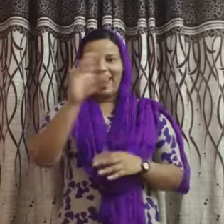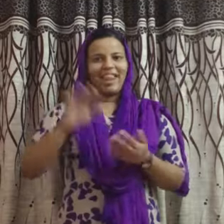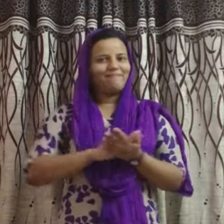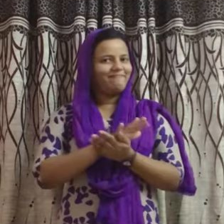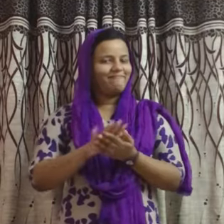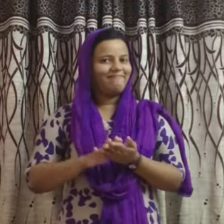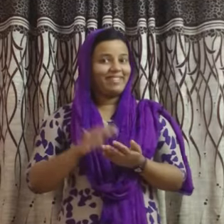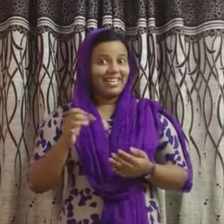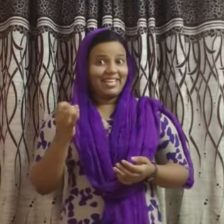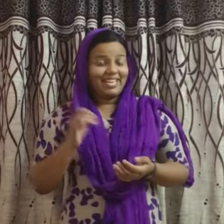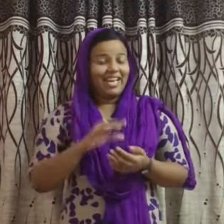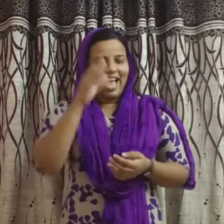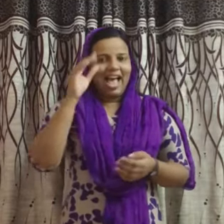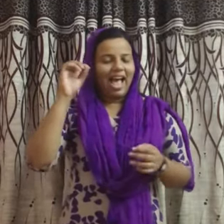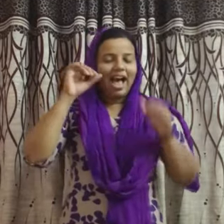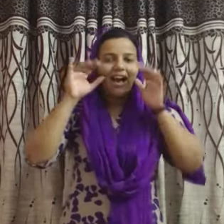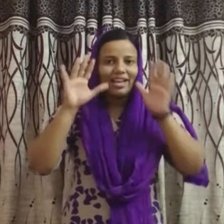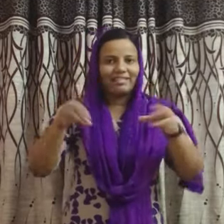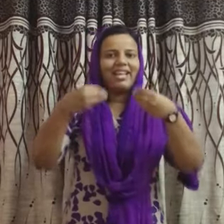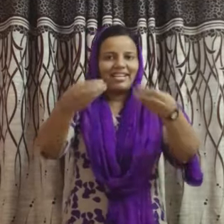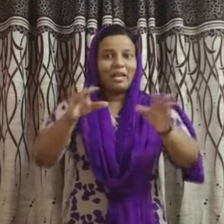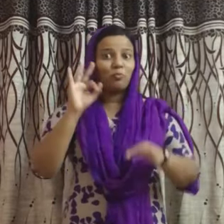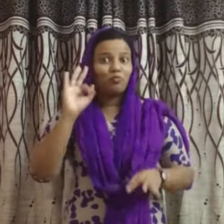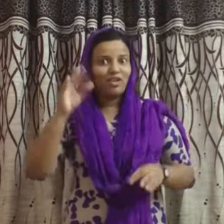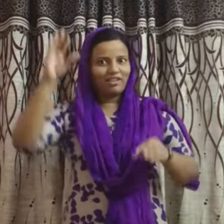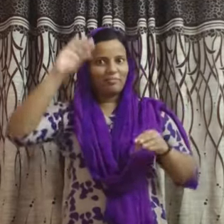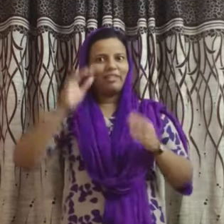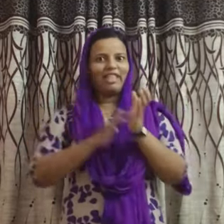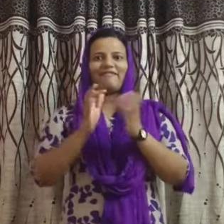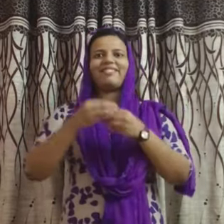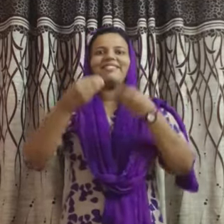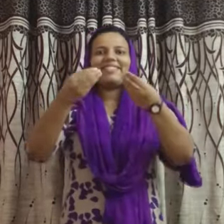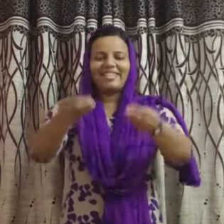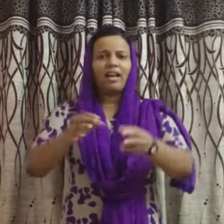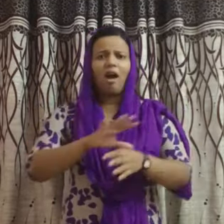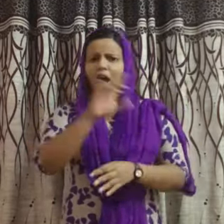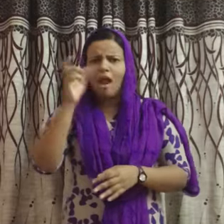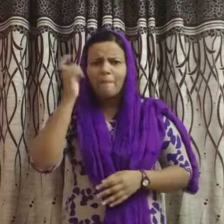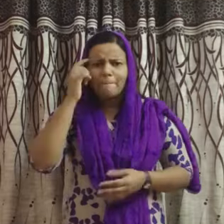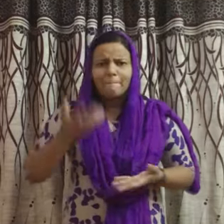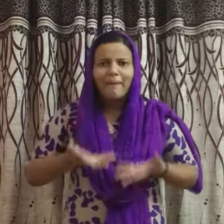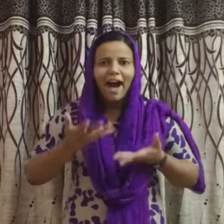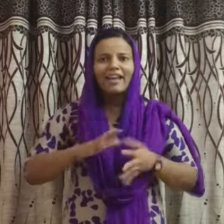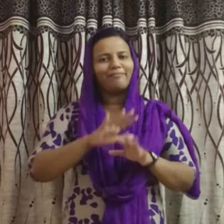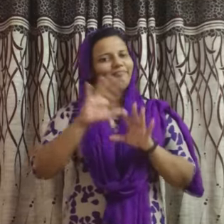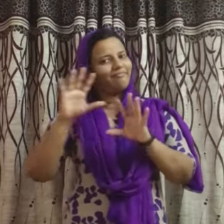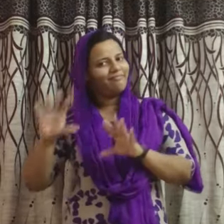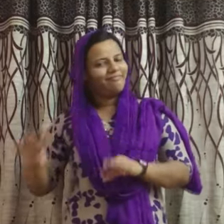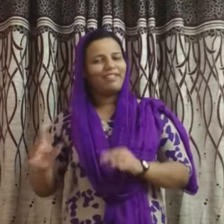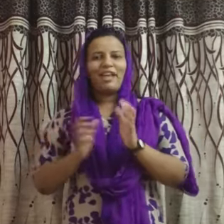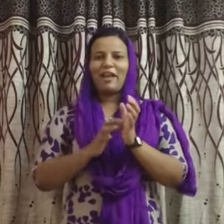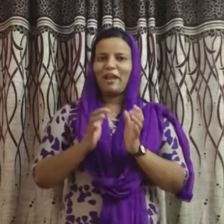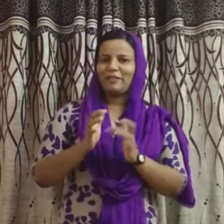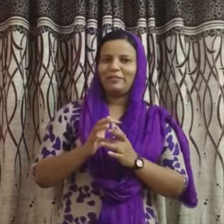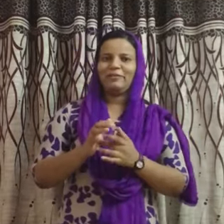പ്രഭാതത്തിൽ അനുഗ്രഹിക്കട്ടെ. അവൻ നിങ്ങളുടെ ജീവിതത്തിൽ പുതിയ കൃപകൾ നിങ്ങൾക്ക് തരട്ടെ. അയ്യോ പലതും ഓർത്ത് ഭാരപ്പെട്ടിരിക്കുകയായിരുന്നു, ഇന്ന് കർത്താവ് പറയുന്നു നോ നോ നോ,